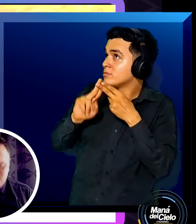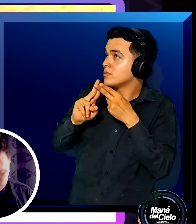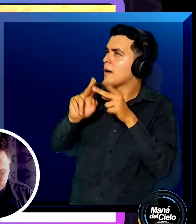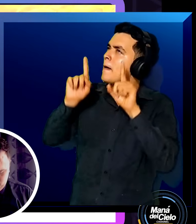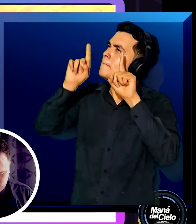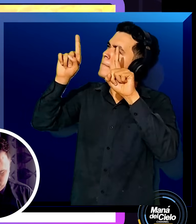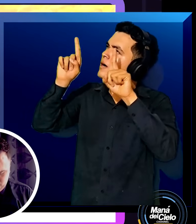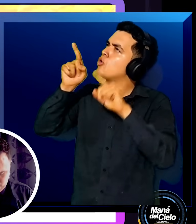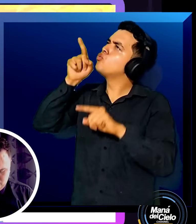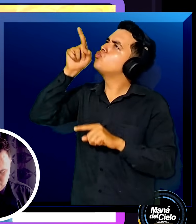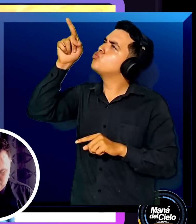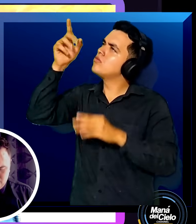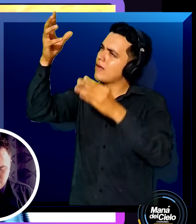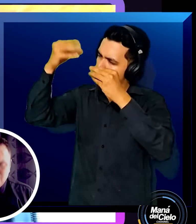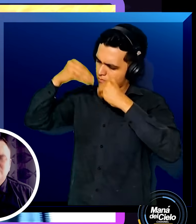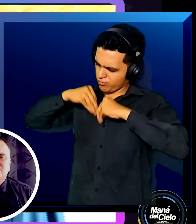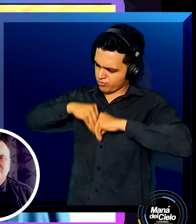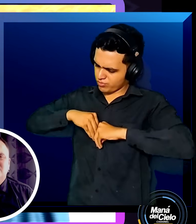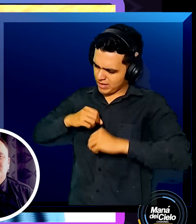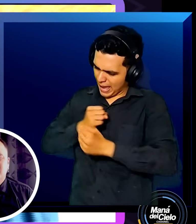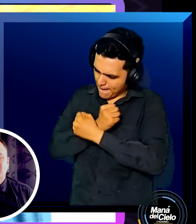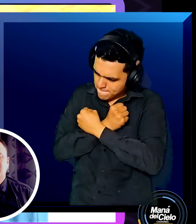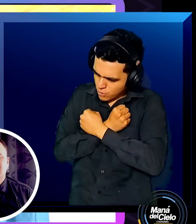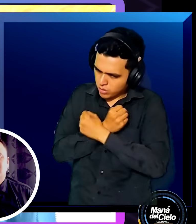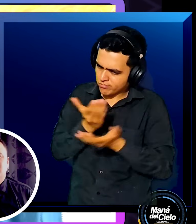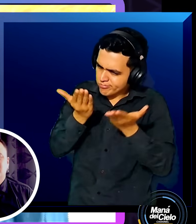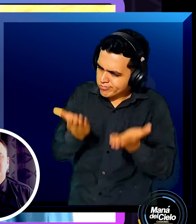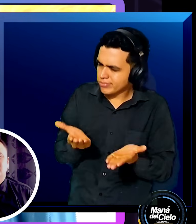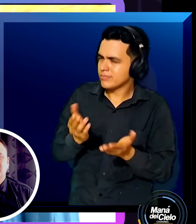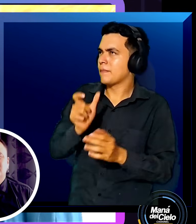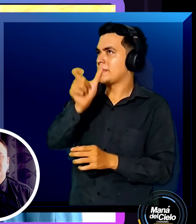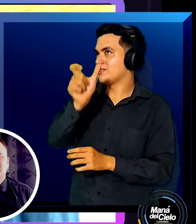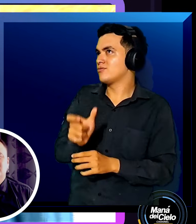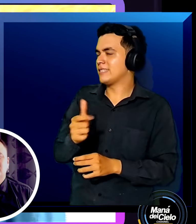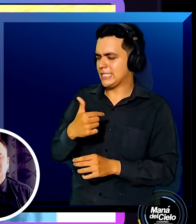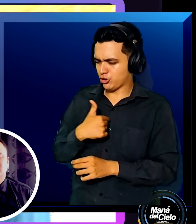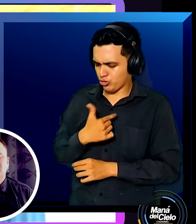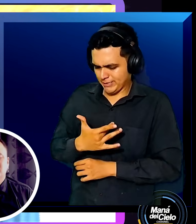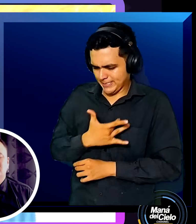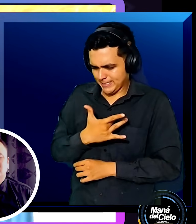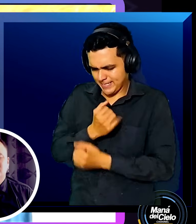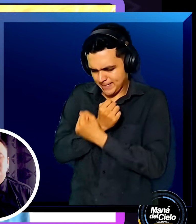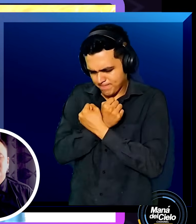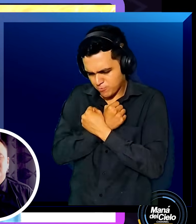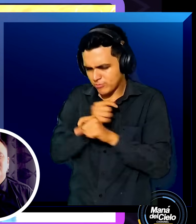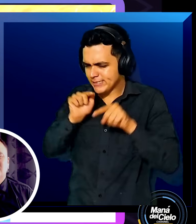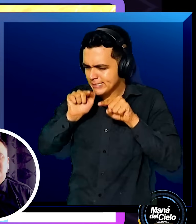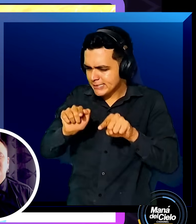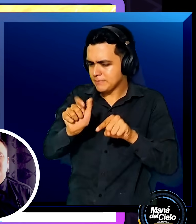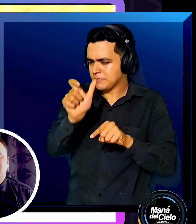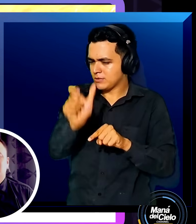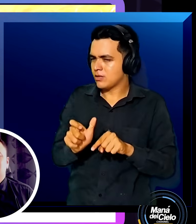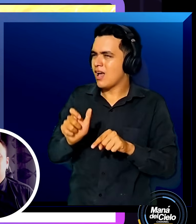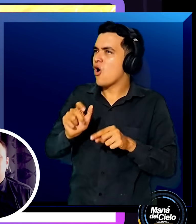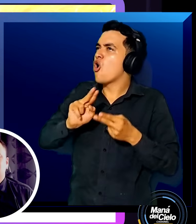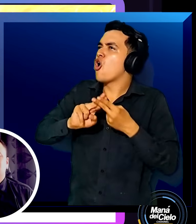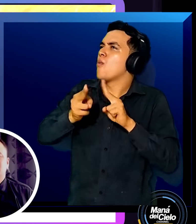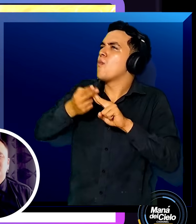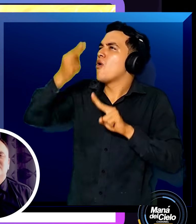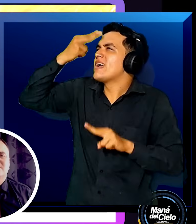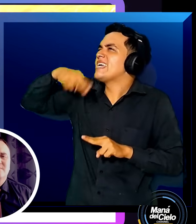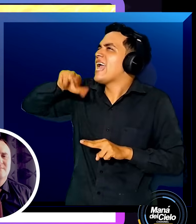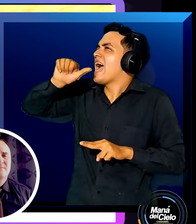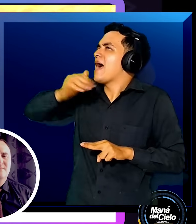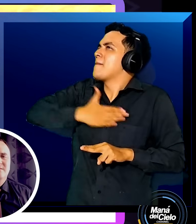venía. Y aparte de ello, me busqué un grupito, compañeros de oración. Regáleme todos los días 10, 15 minutos de oración por Brenda, que Dios haga un